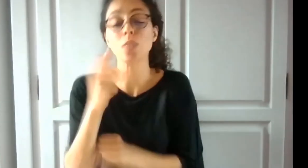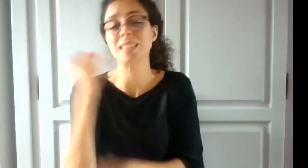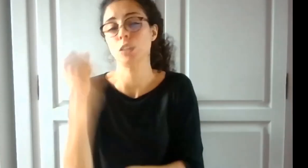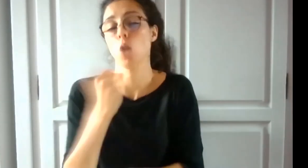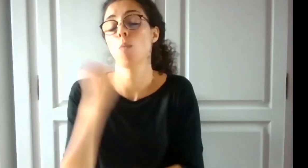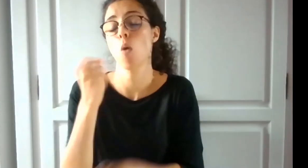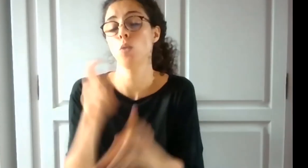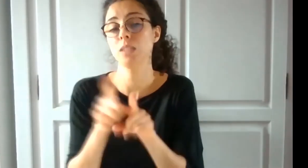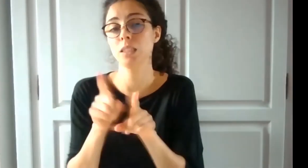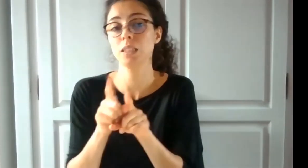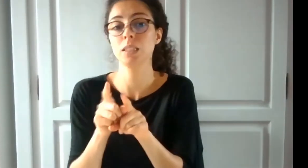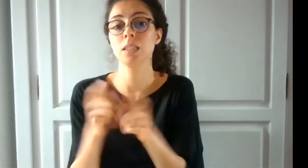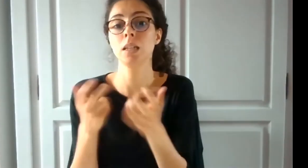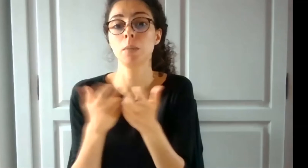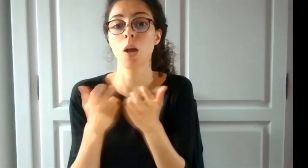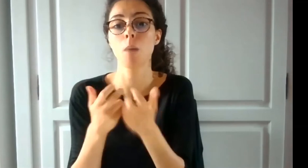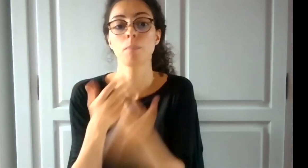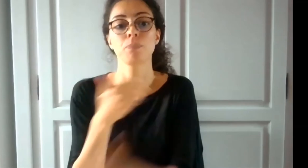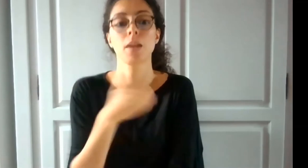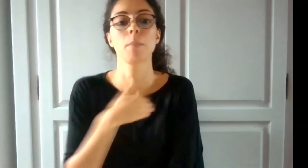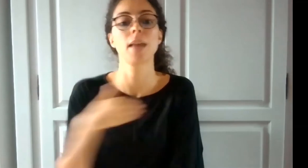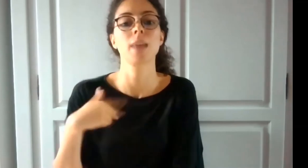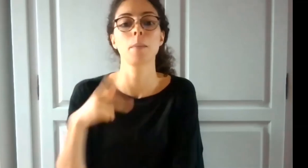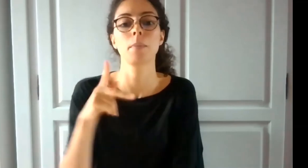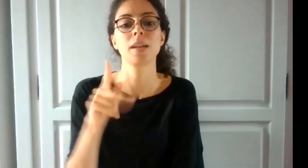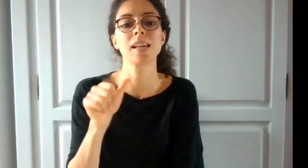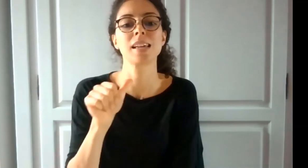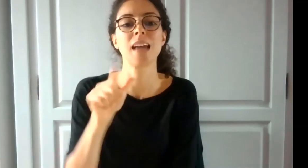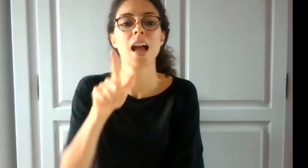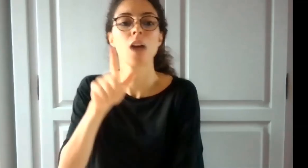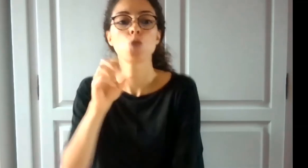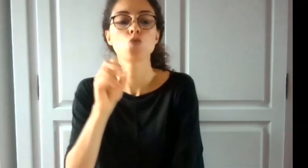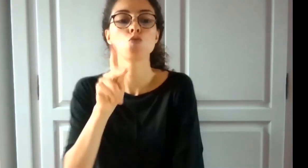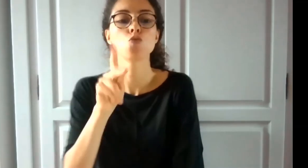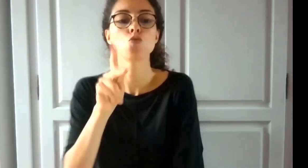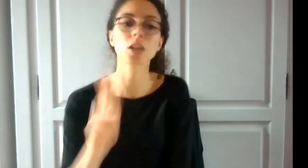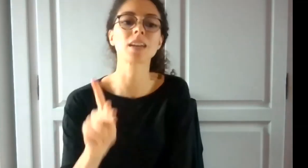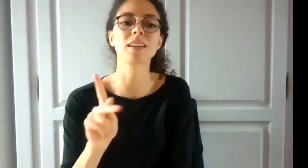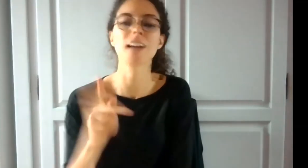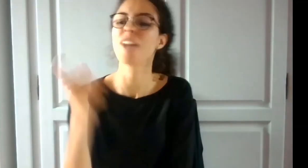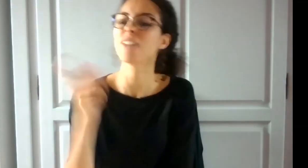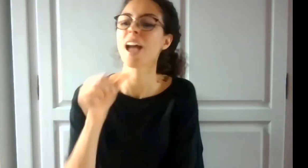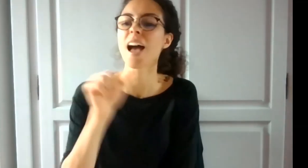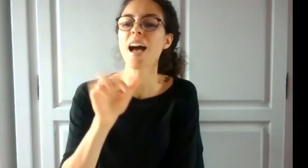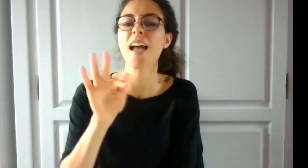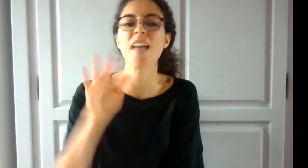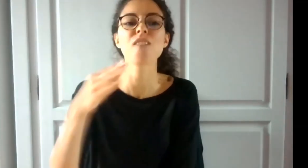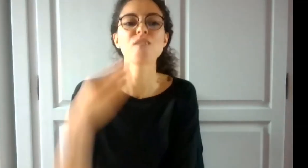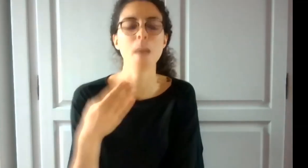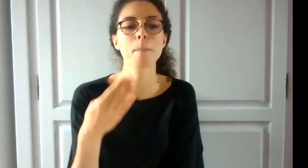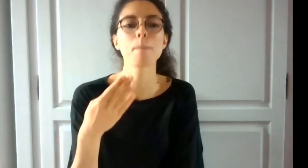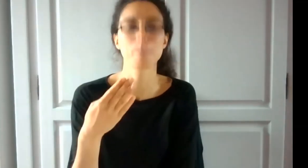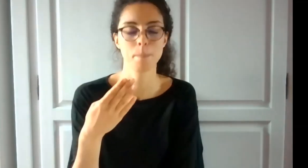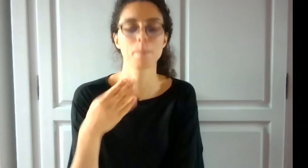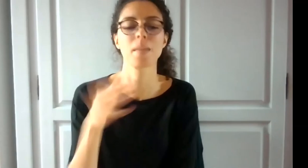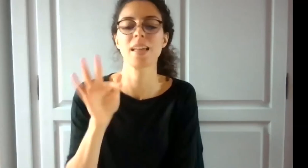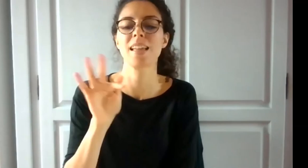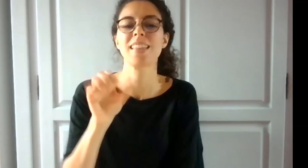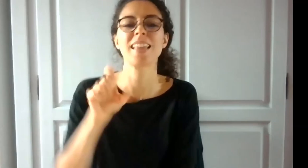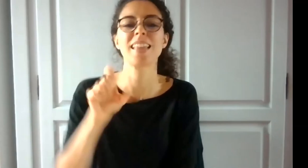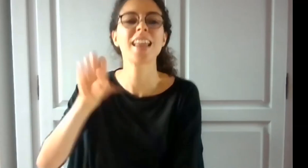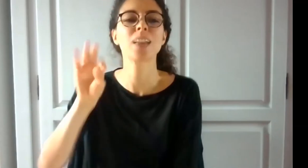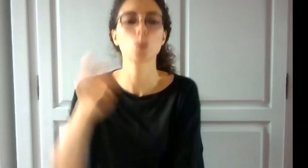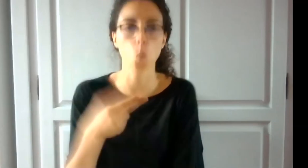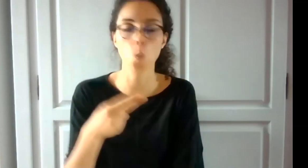vois Fatima Kalouk de l'AFM Téléthon qui, les questions-réponses, évoque le